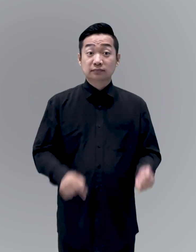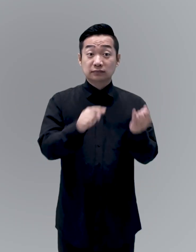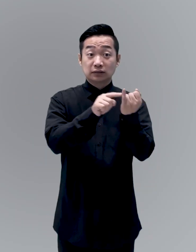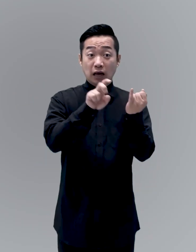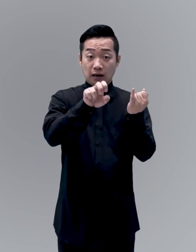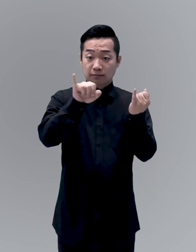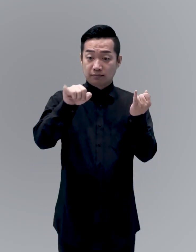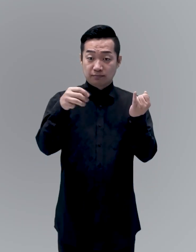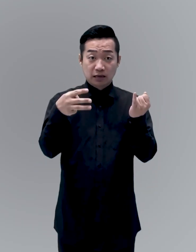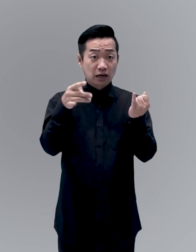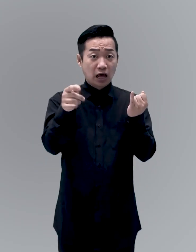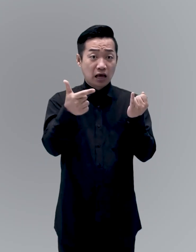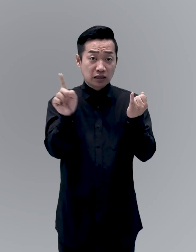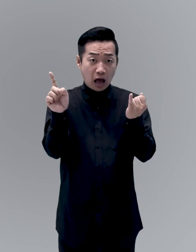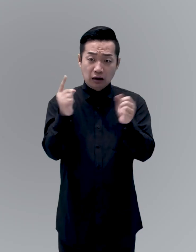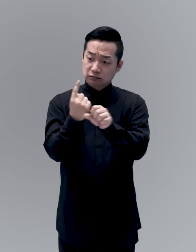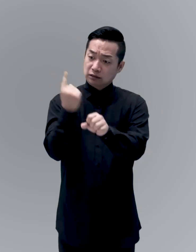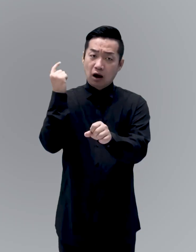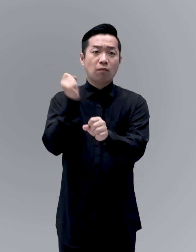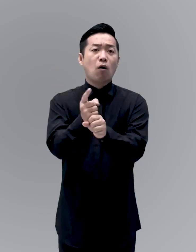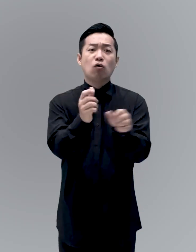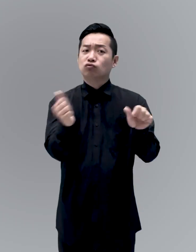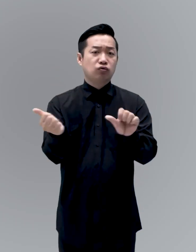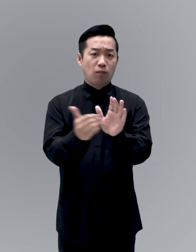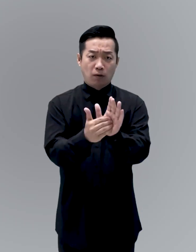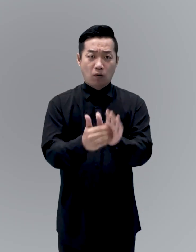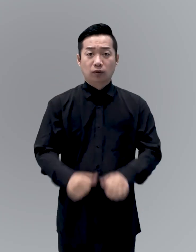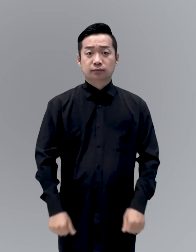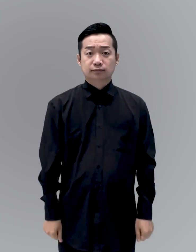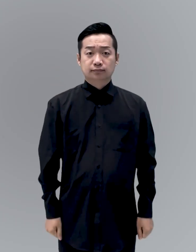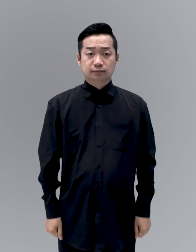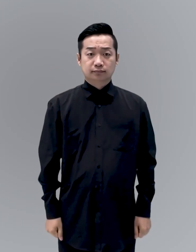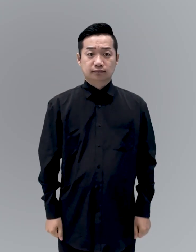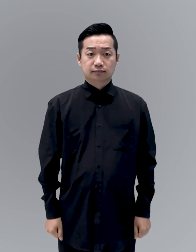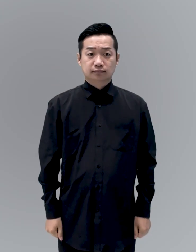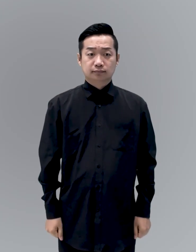밀레나 베르그만은 1년 전에 사망했으니까요.